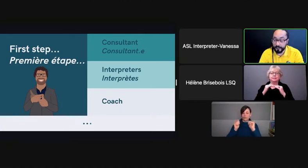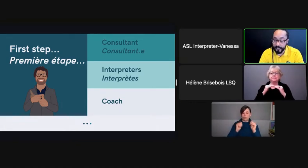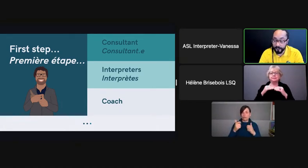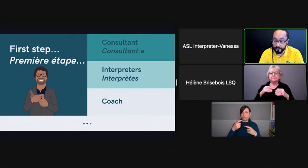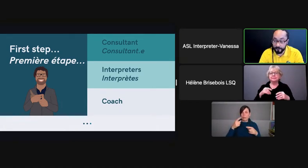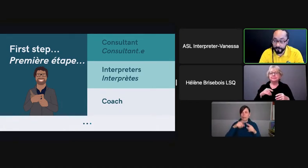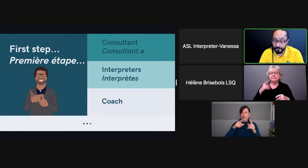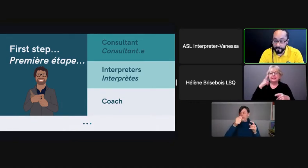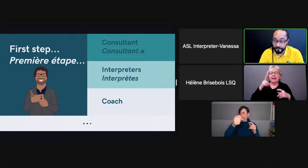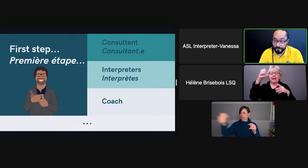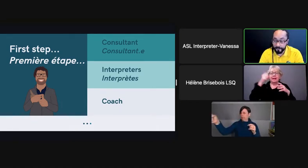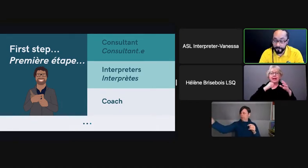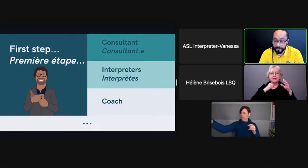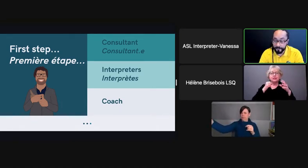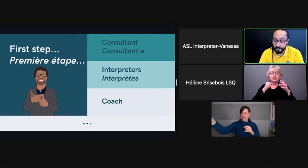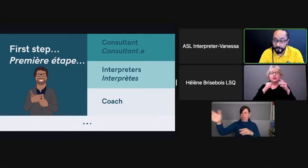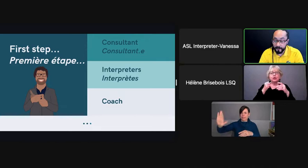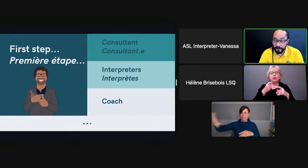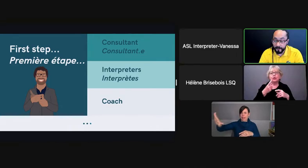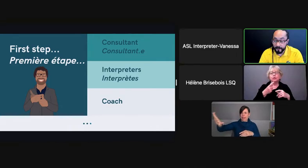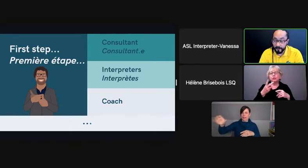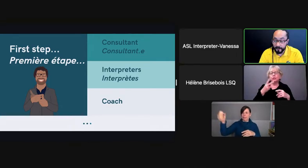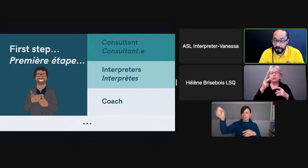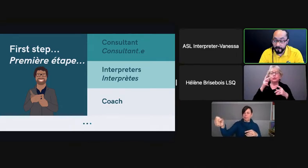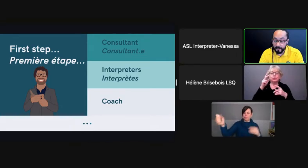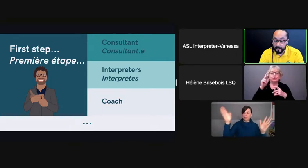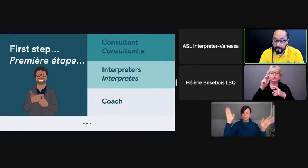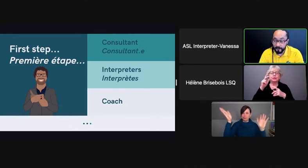engagez un ou un interprète pour être sur la scène,